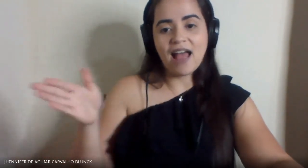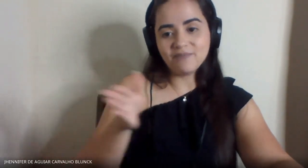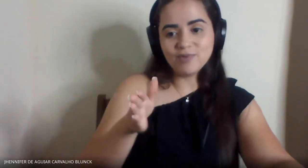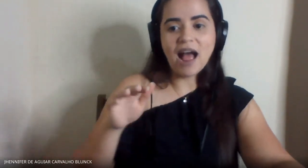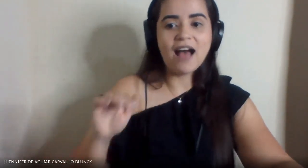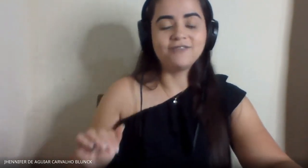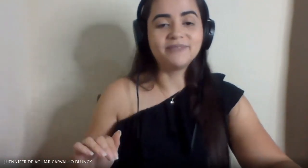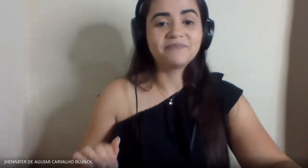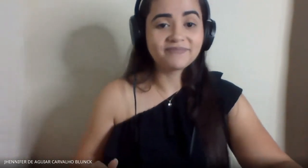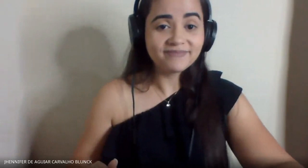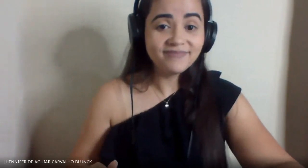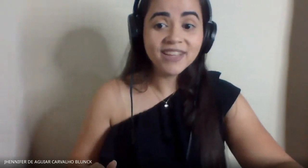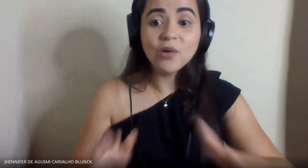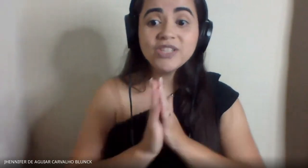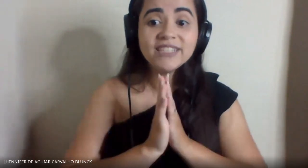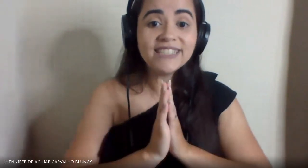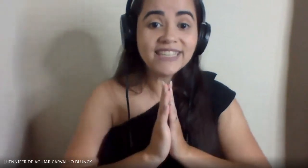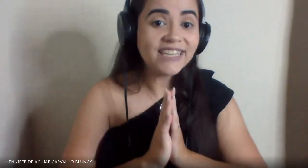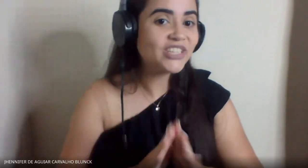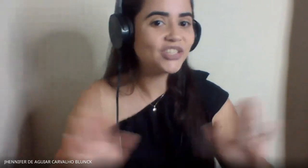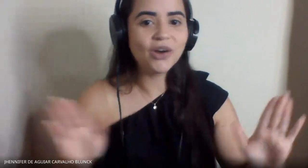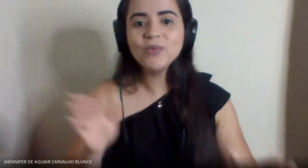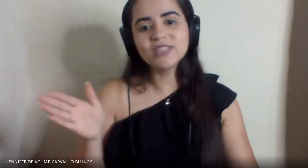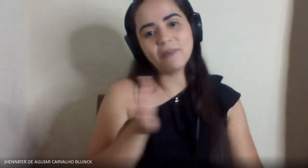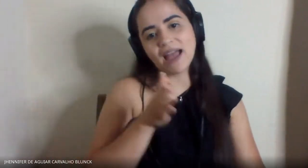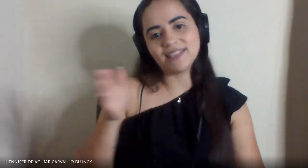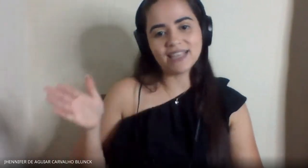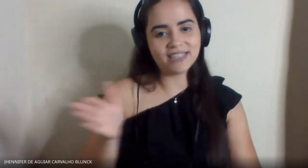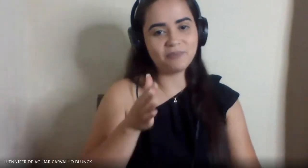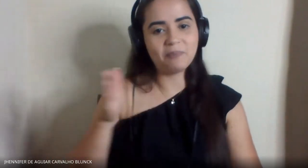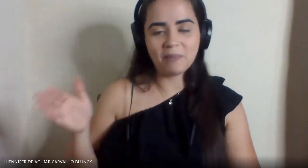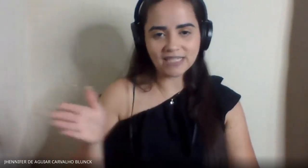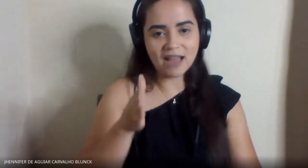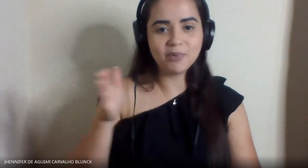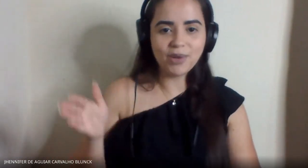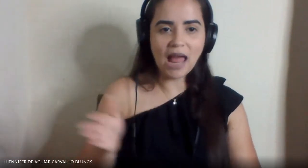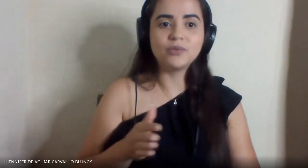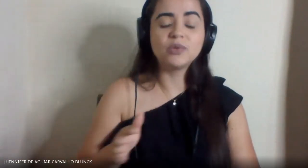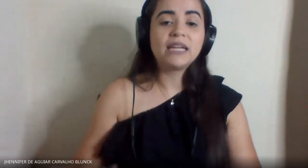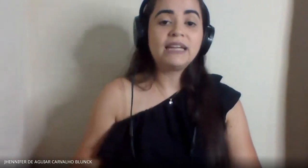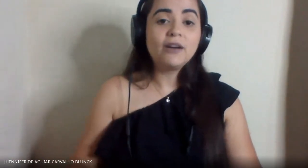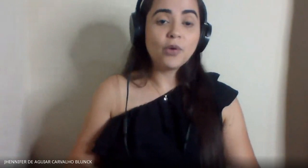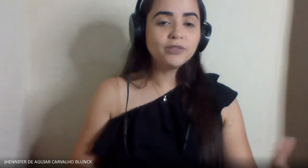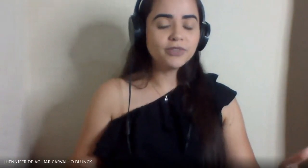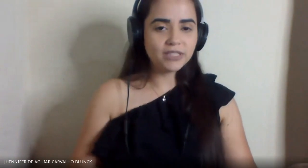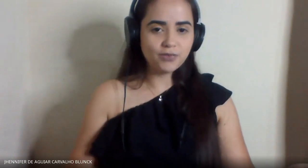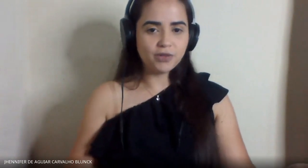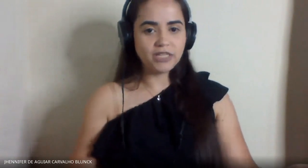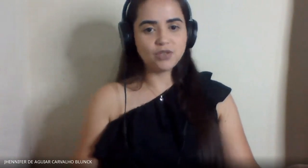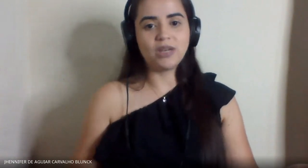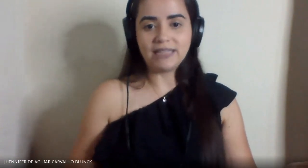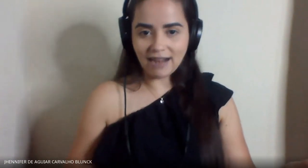aguiar, aí empurrava. Hoje em dia a gente não usa mais esse passar para o lado. Quando